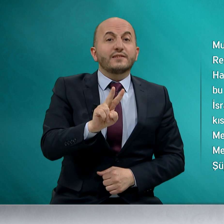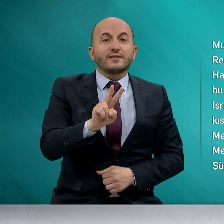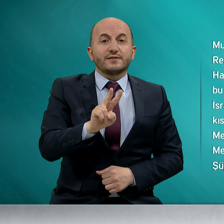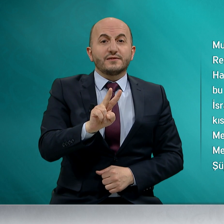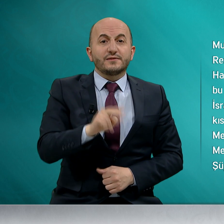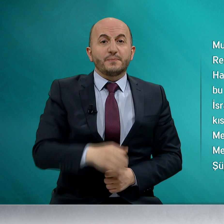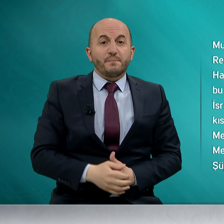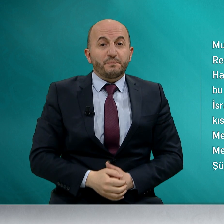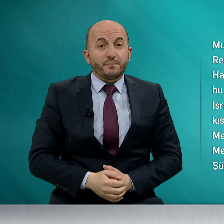görendir.